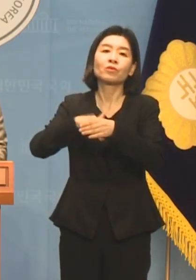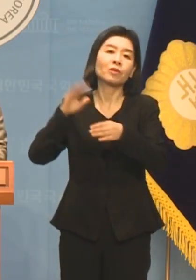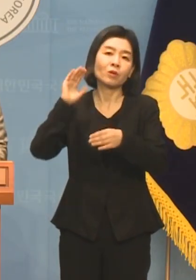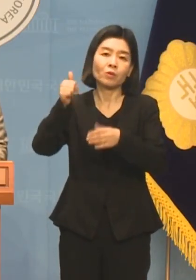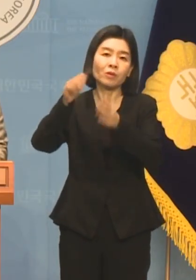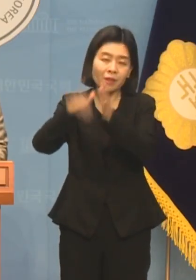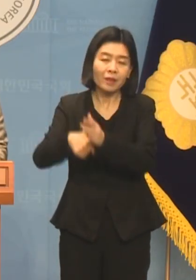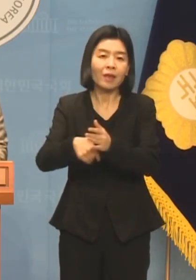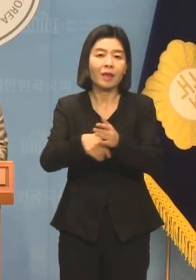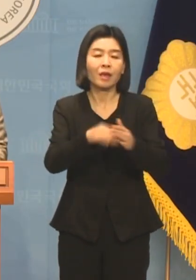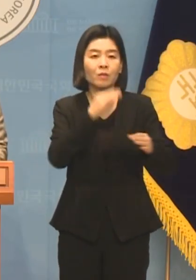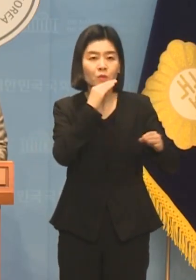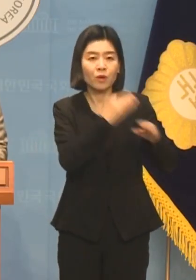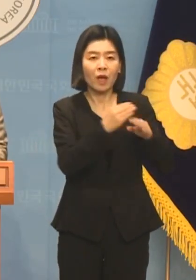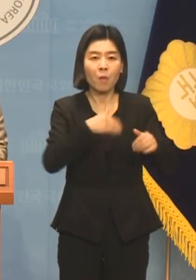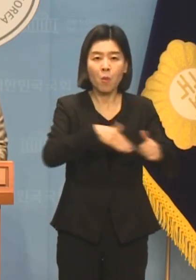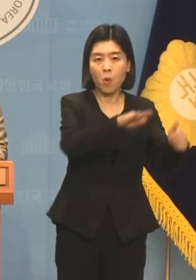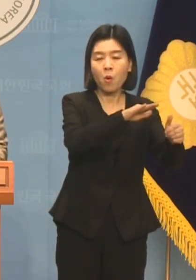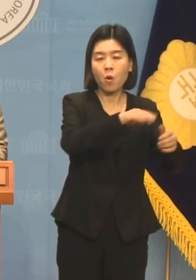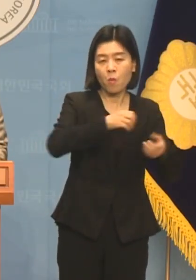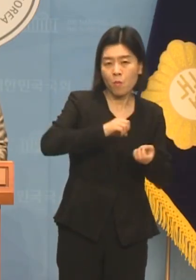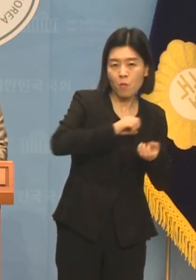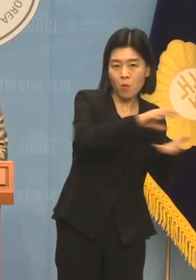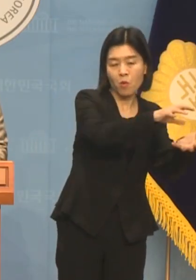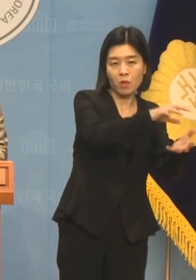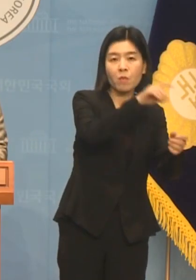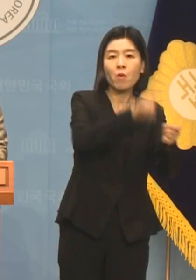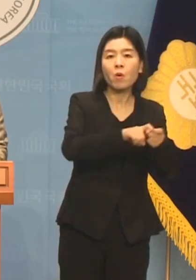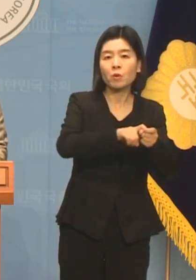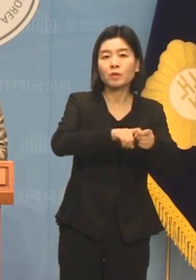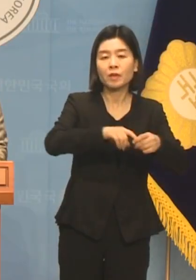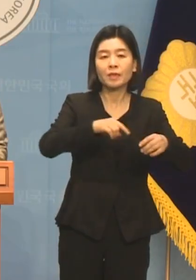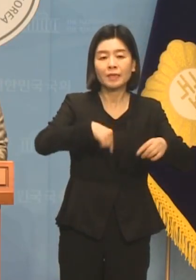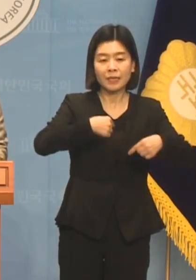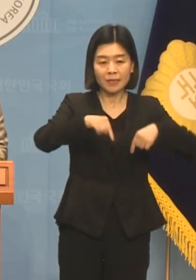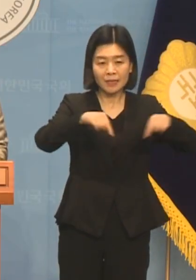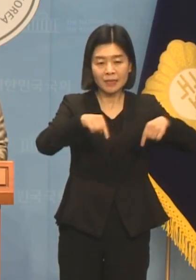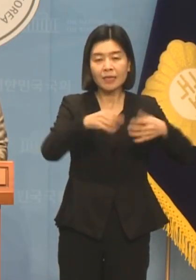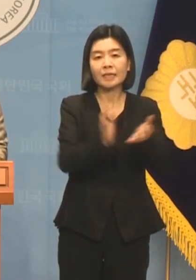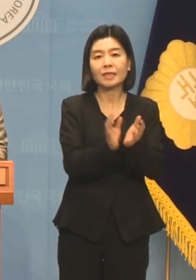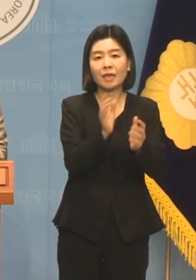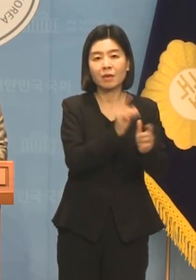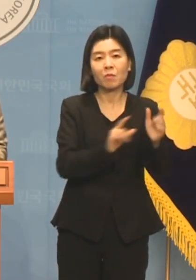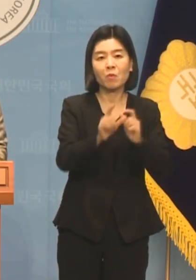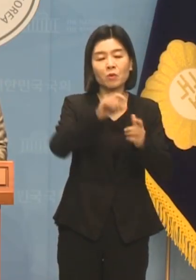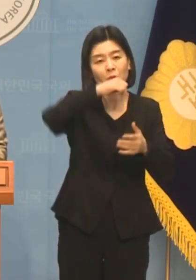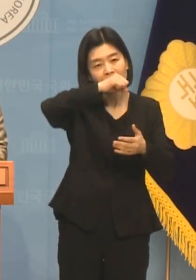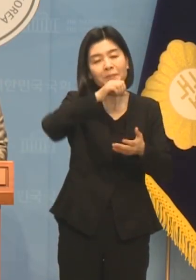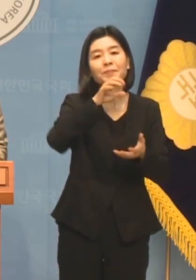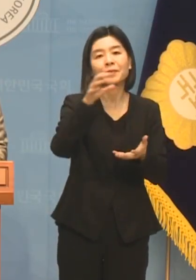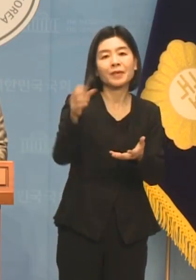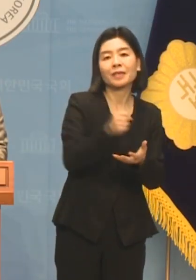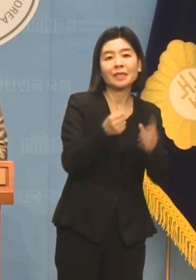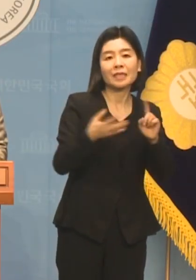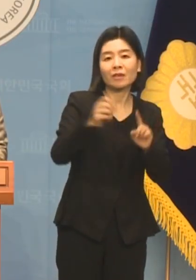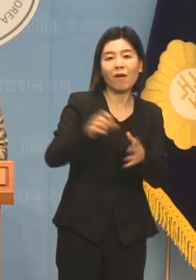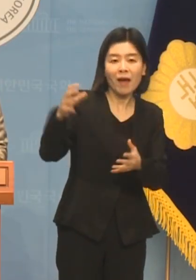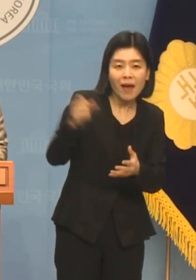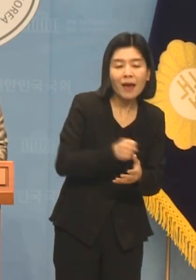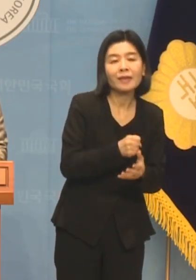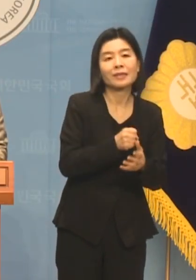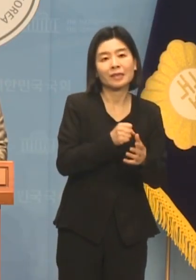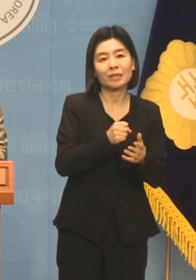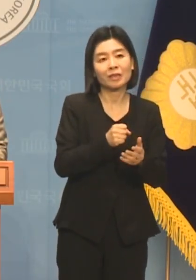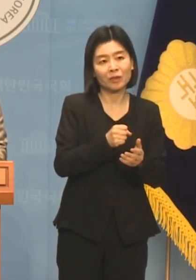위해 자치단체 보조금 1억 원으로 구입은 하였으나 유엔의 대북 제재로 북한으로 보내지